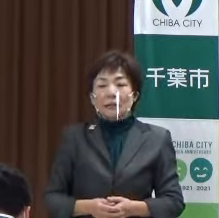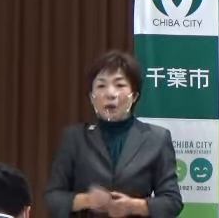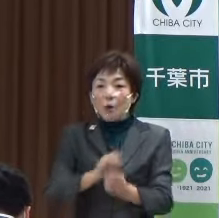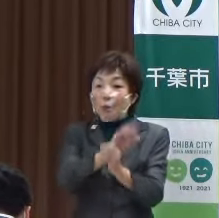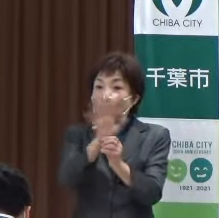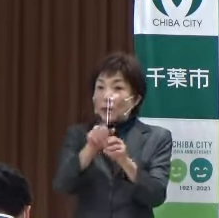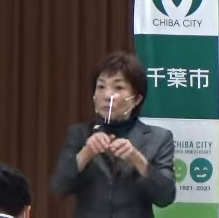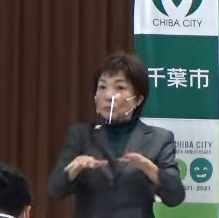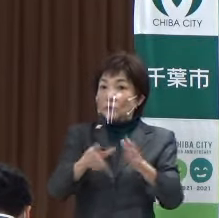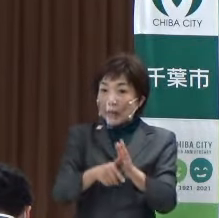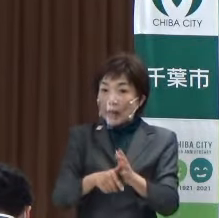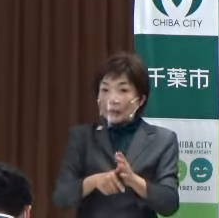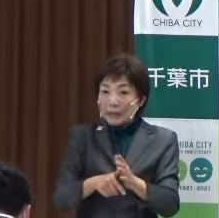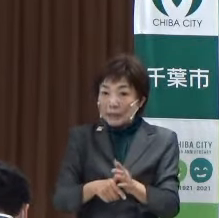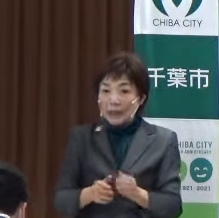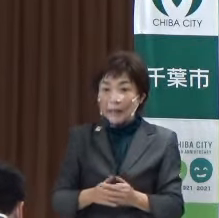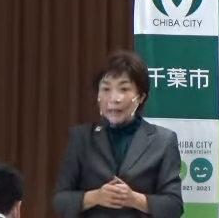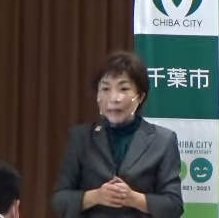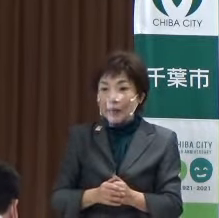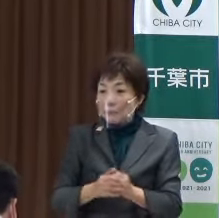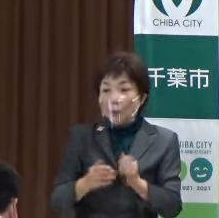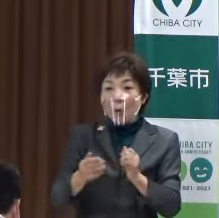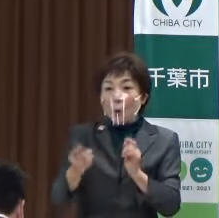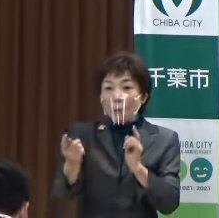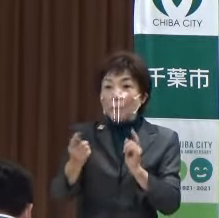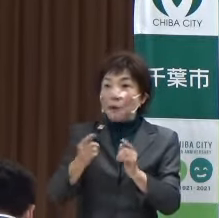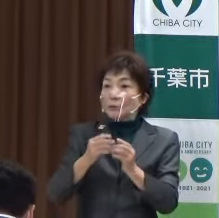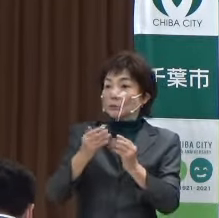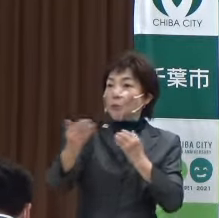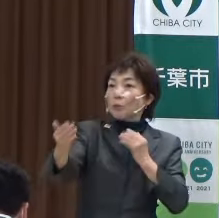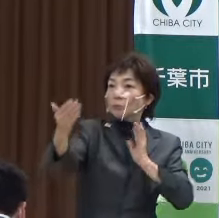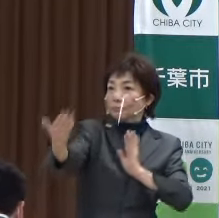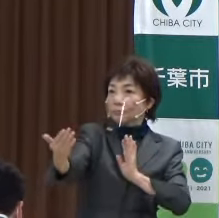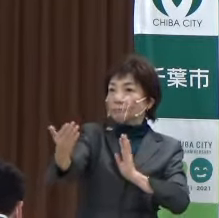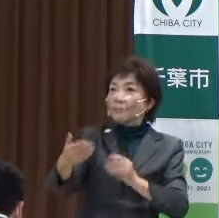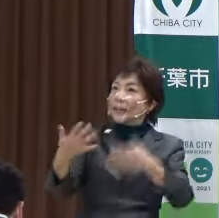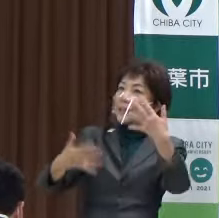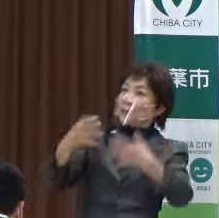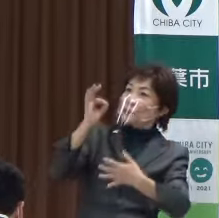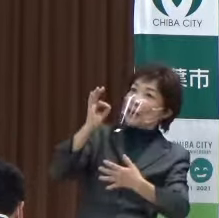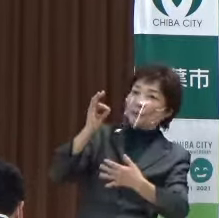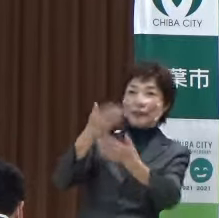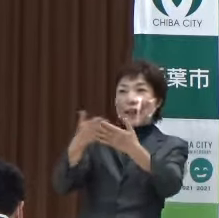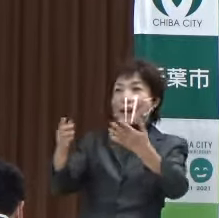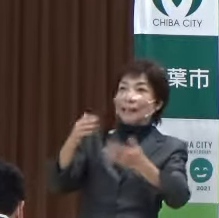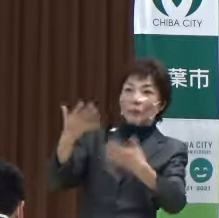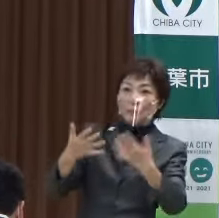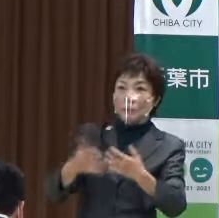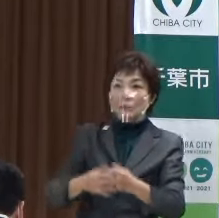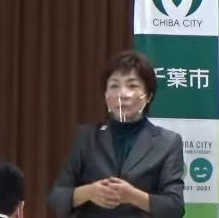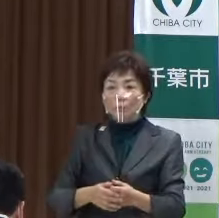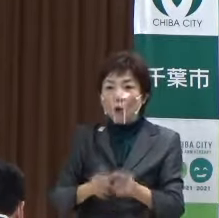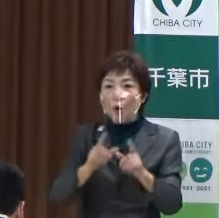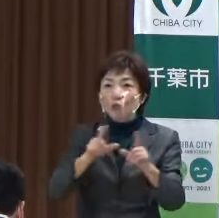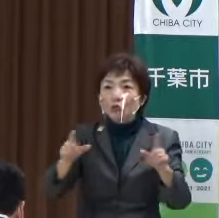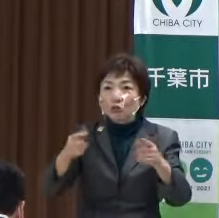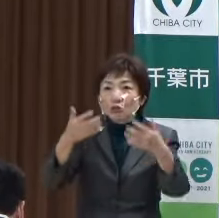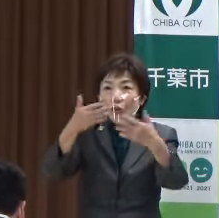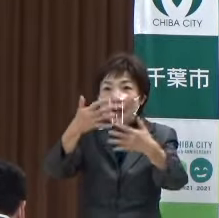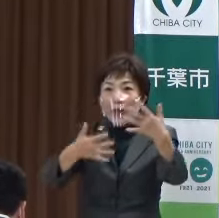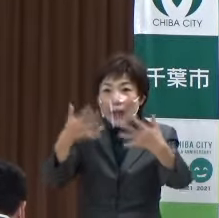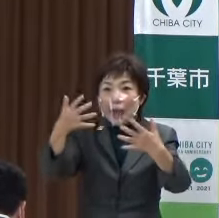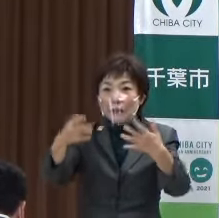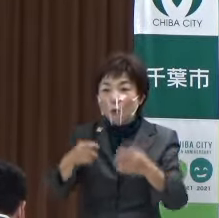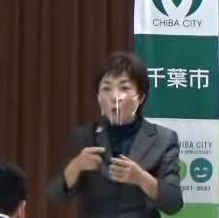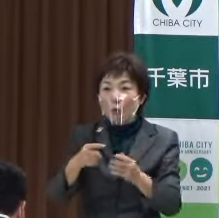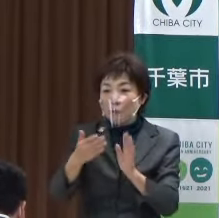コロナ禍でも全コンテンツ非接触で安心して楽しめるとあるんですけど、考えてみれば普通の絵というのも、普通に非接